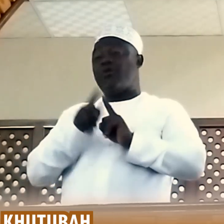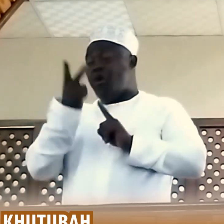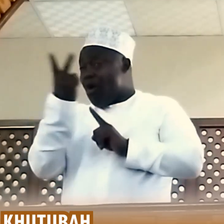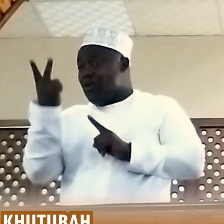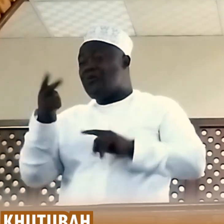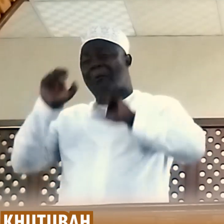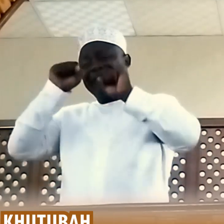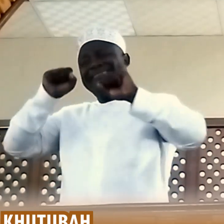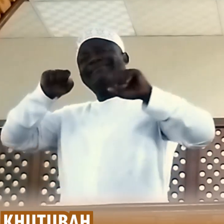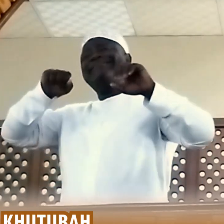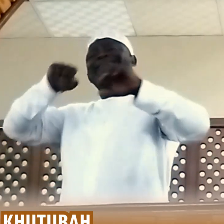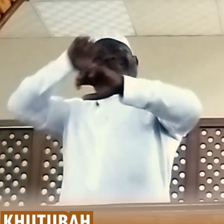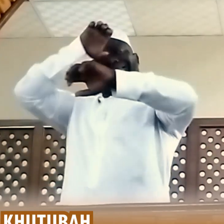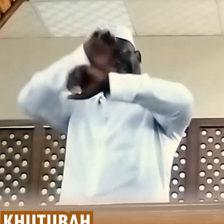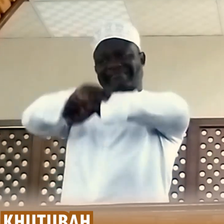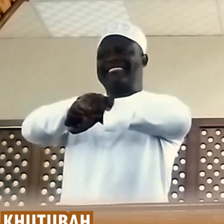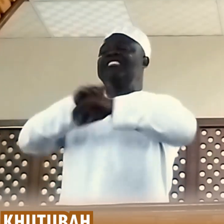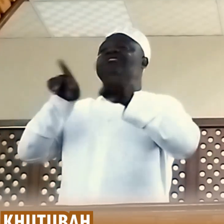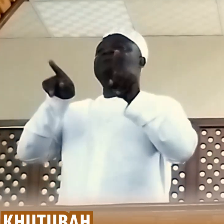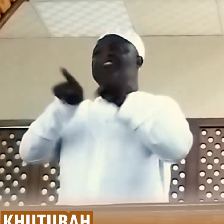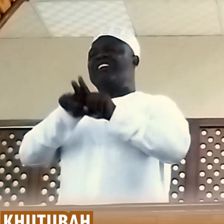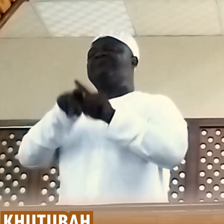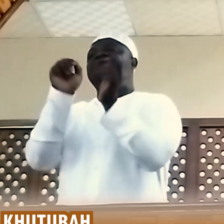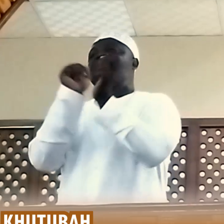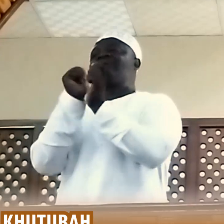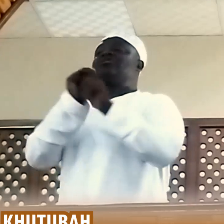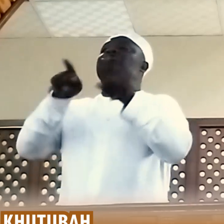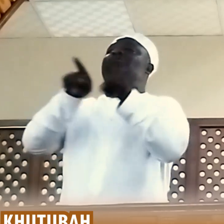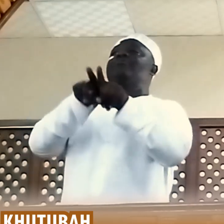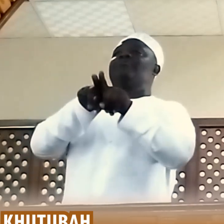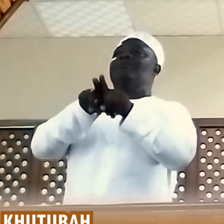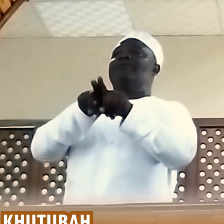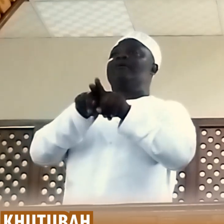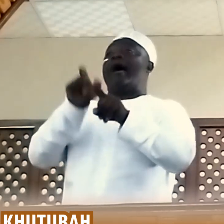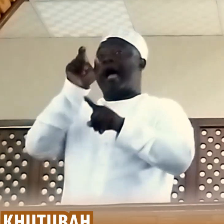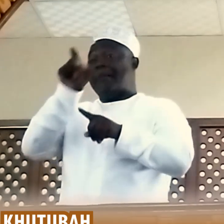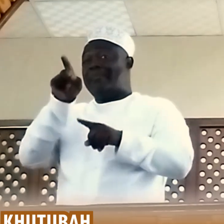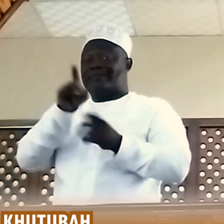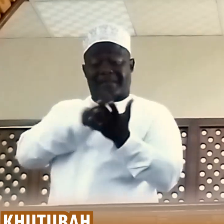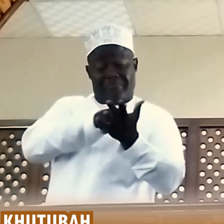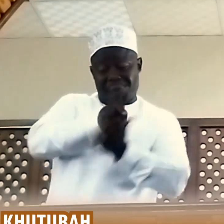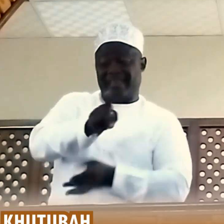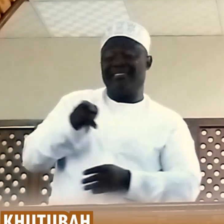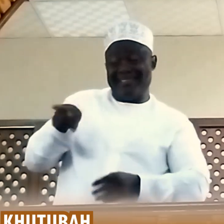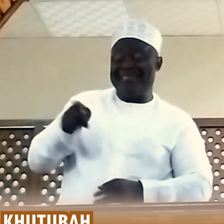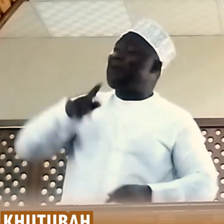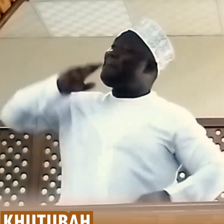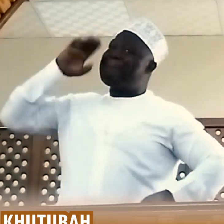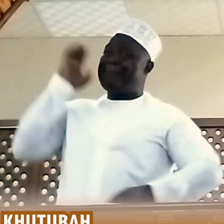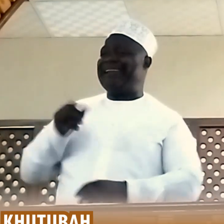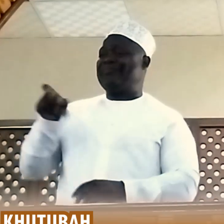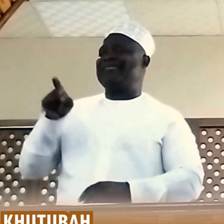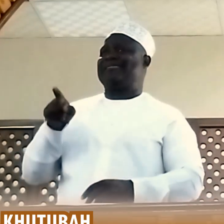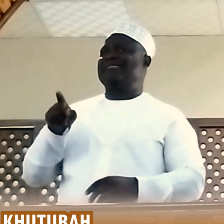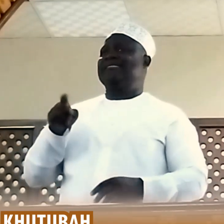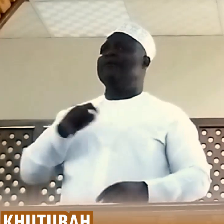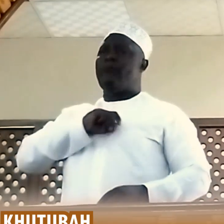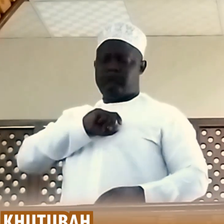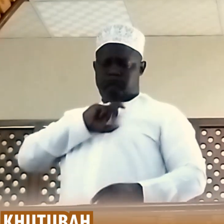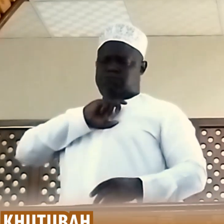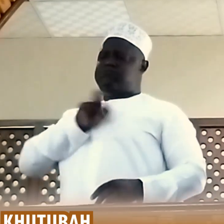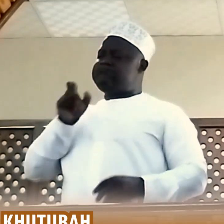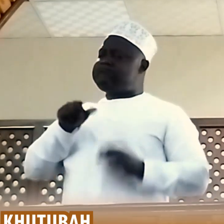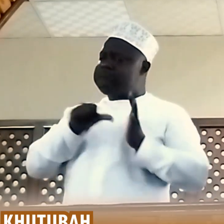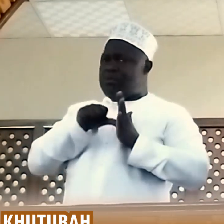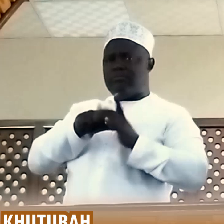muyina kukwatibwa era mwembi muyina ekibonerezo kye kimu. Ate kumpi noona ajuwa ye mubi ennyo kubanga yatempelingolia yaletera